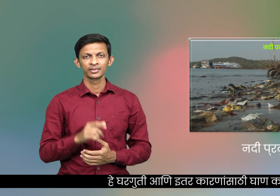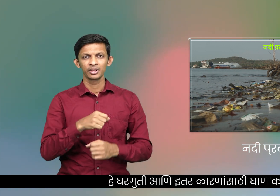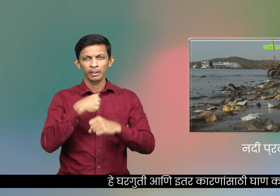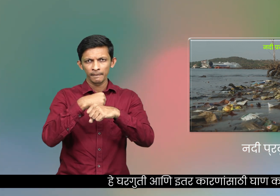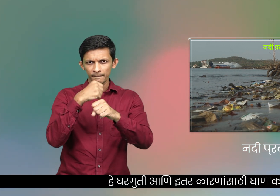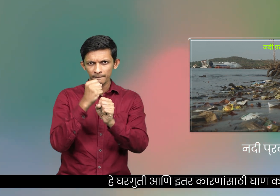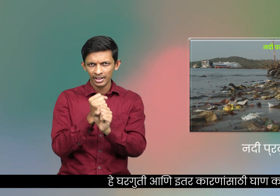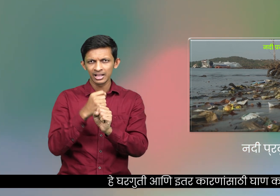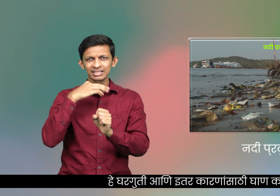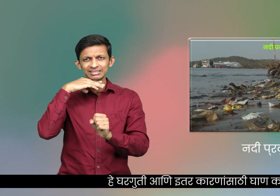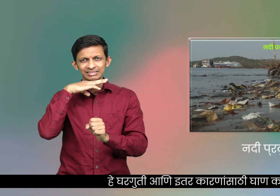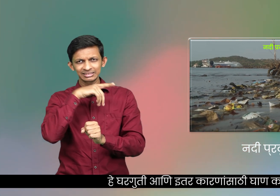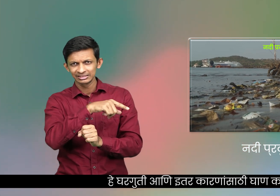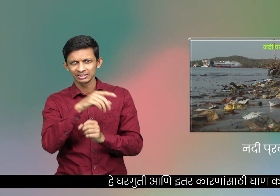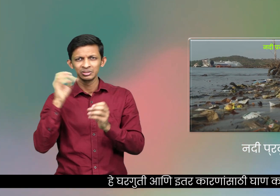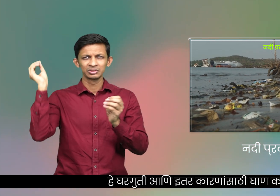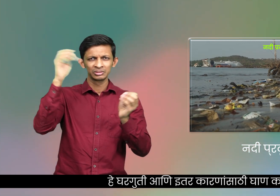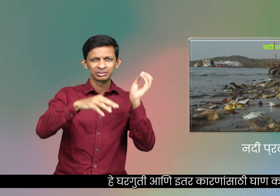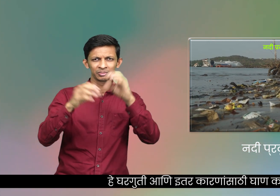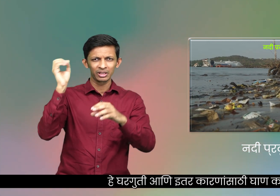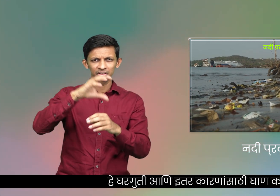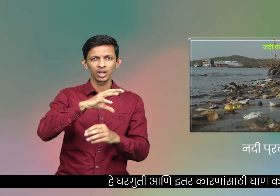हे घरगुती आणि इतर कारणांसाठी घाण करतं.